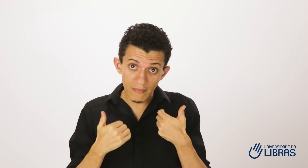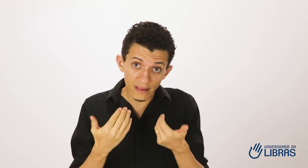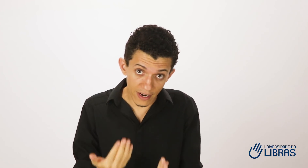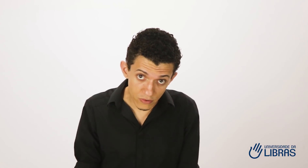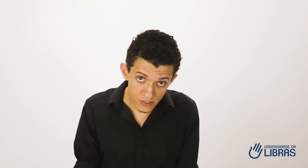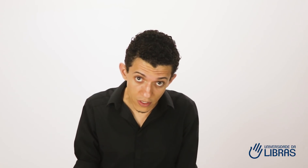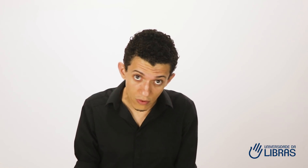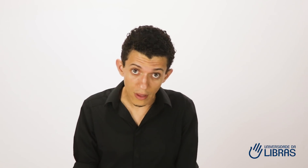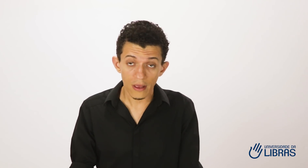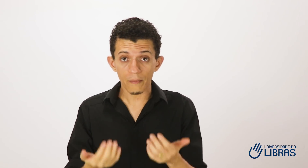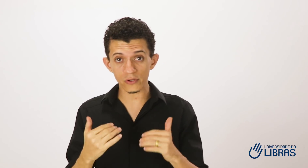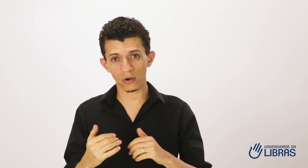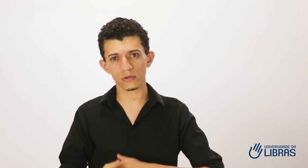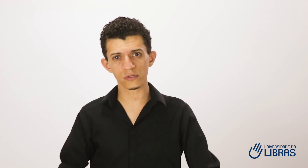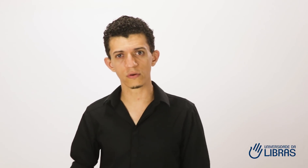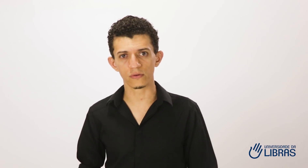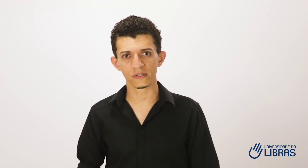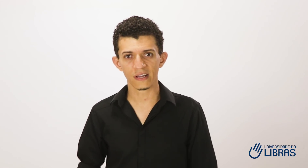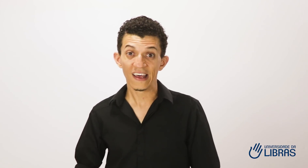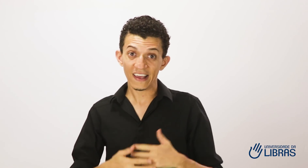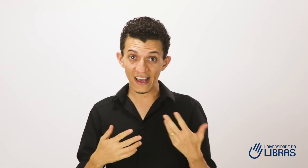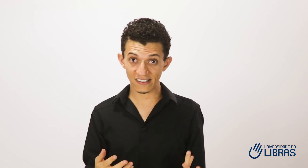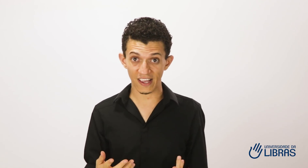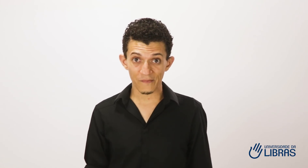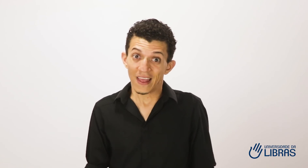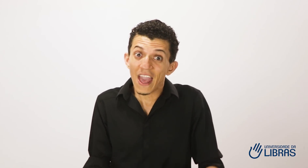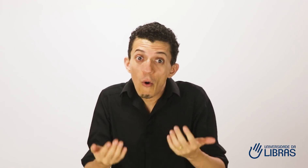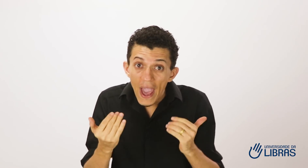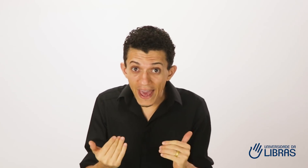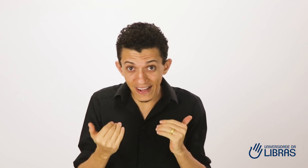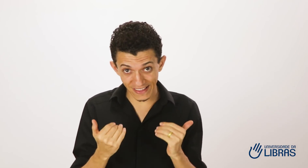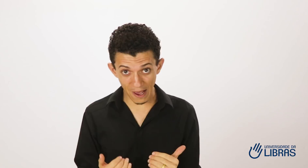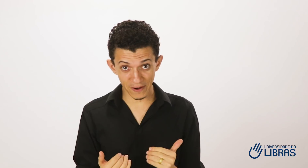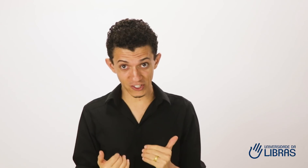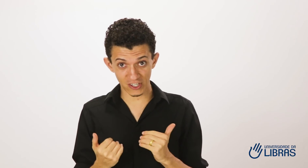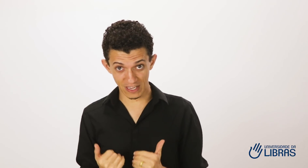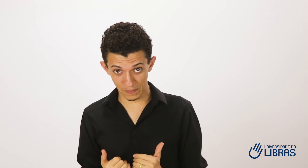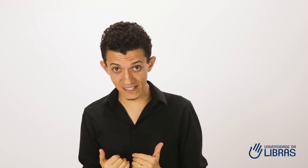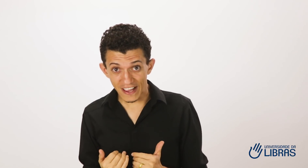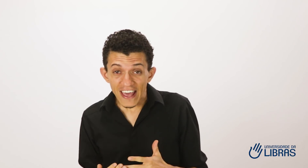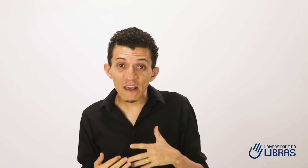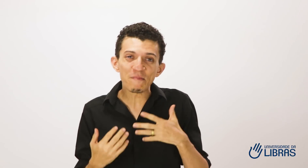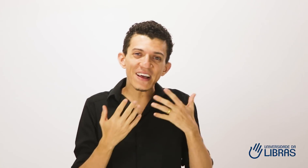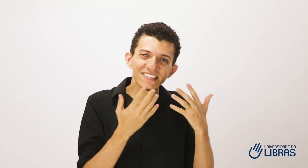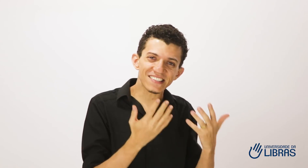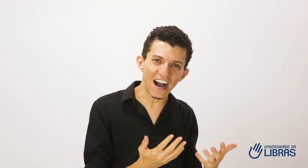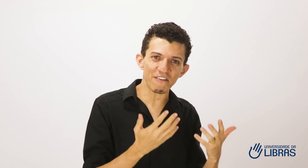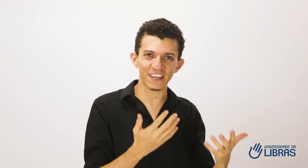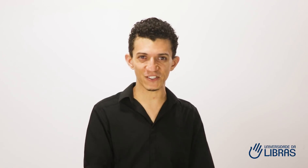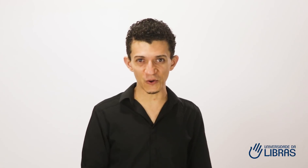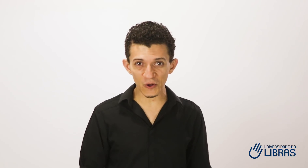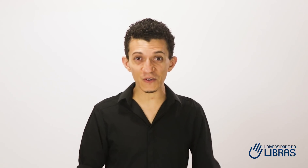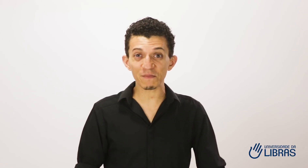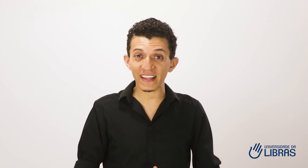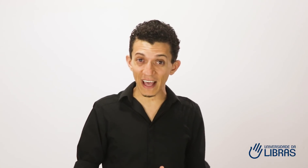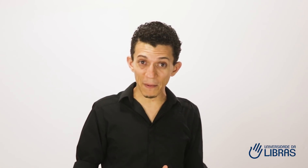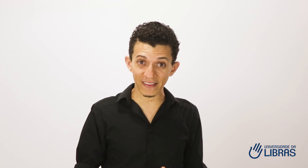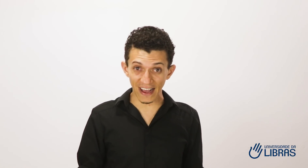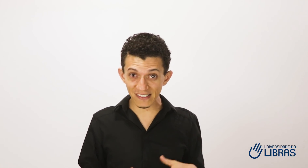me traduzindo para os outros surdos. Quer dizer, eu era intérprete de Libras e precisava que surdos me interpretassem